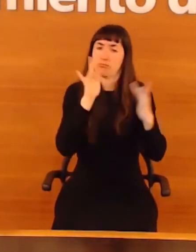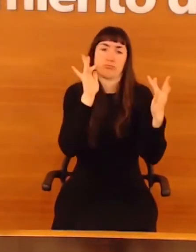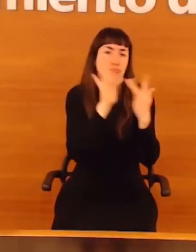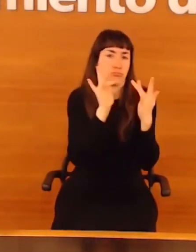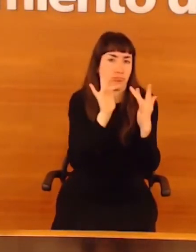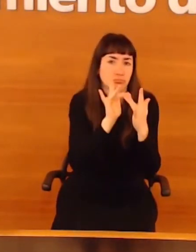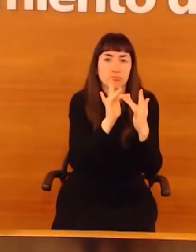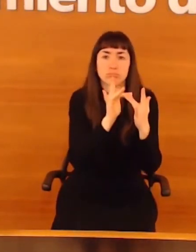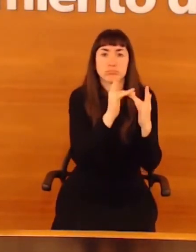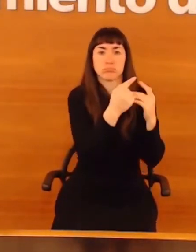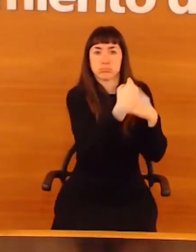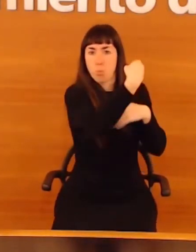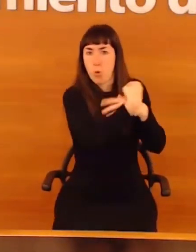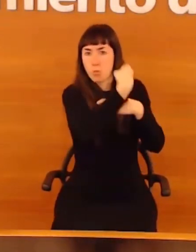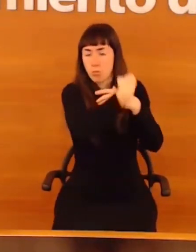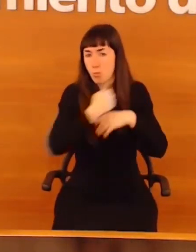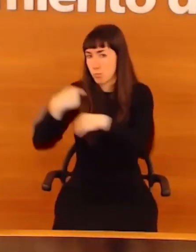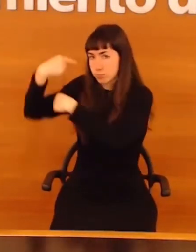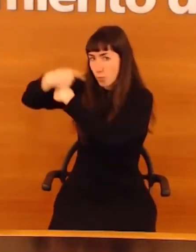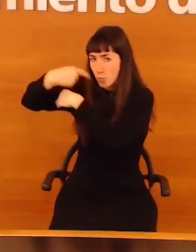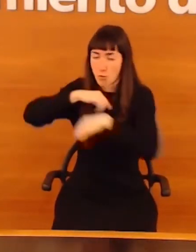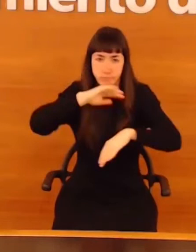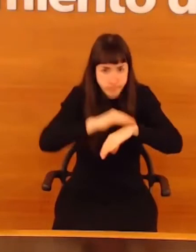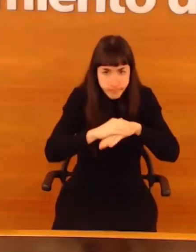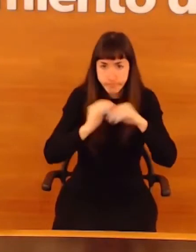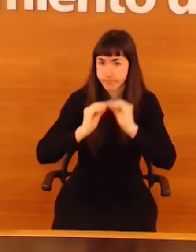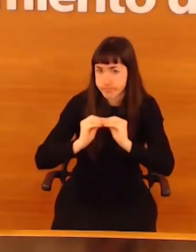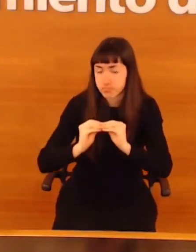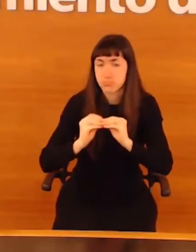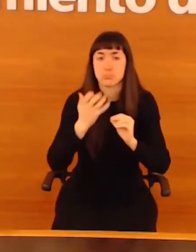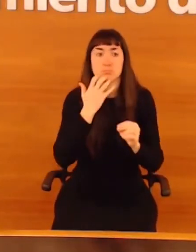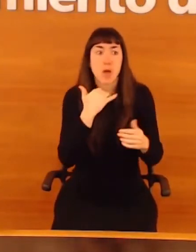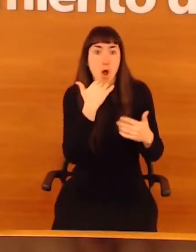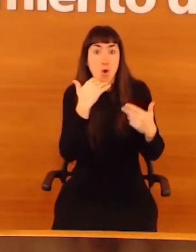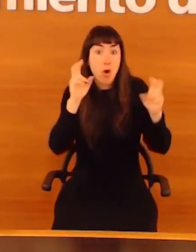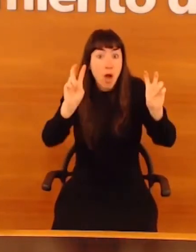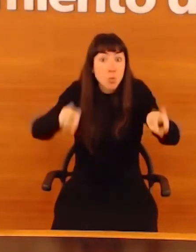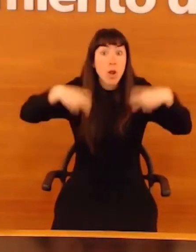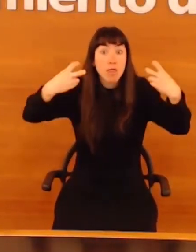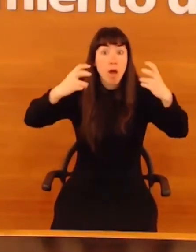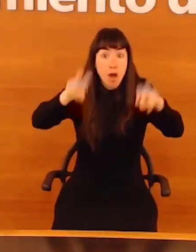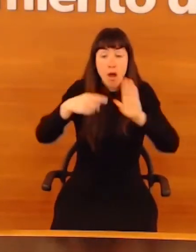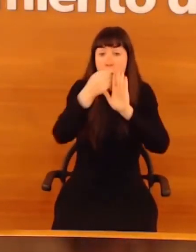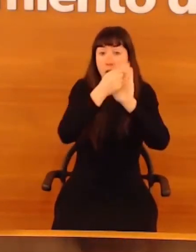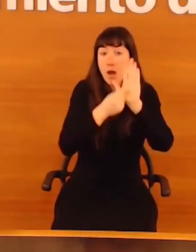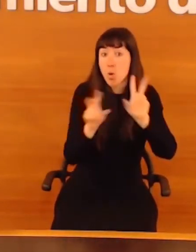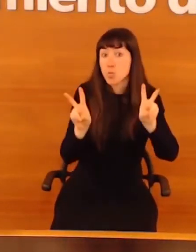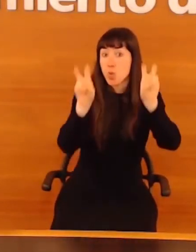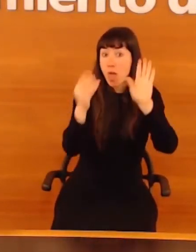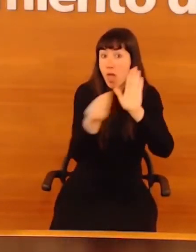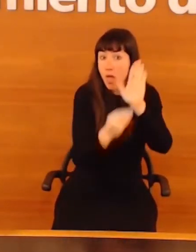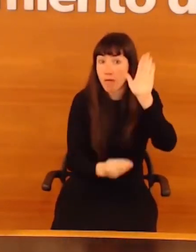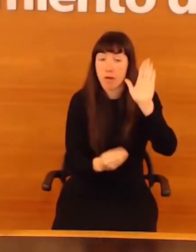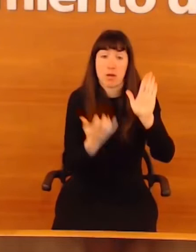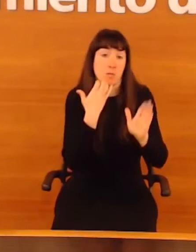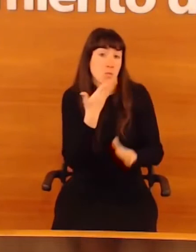las instrucciones y estamos constantemente pendientes de cualquier actualización de todas estas medidas que tanto Amaya